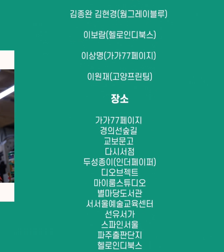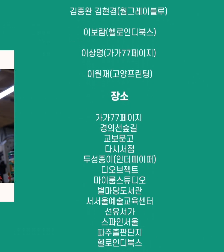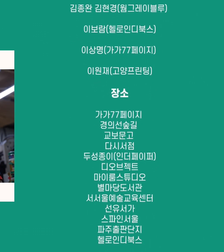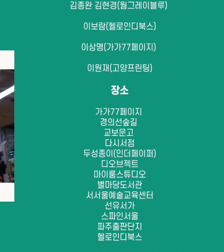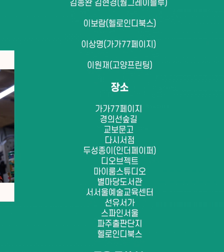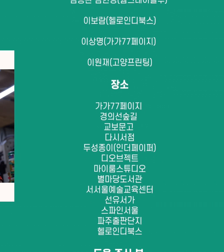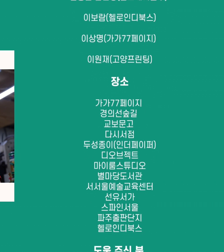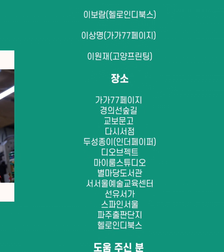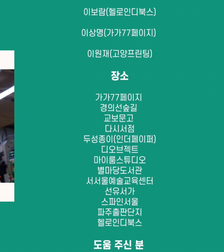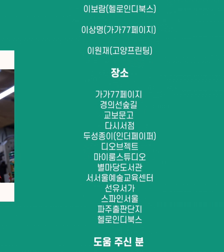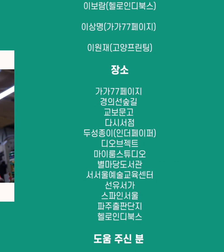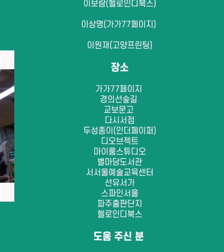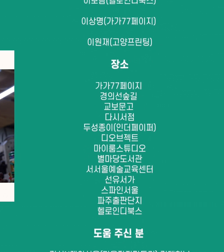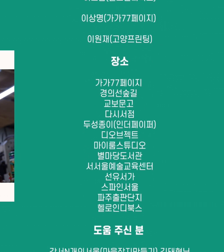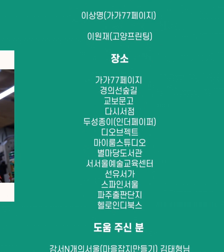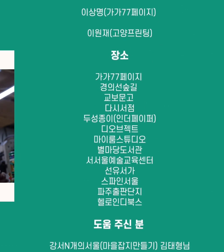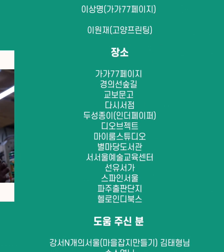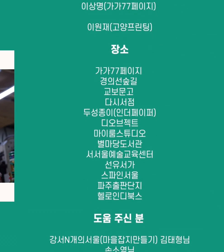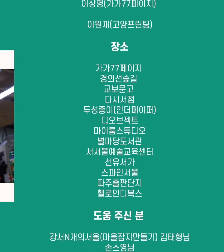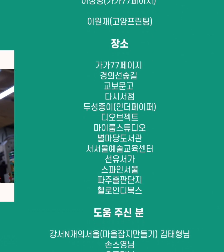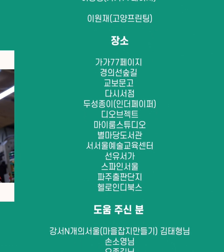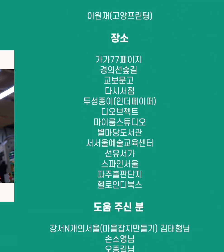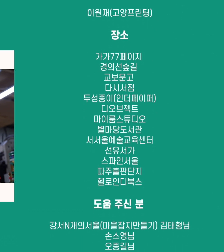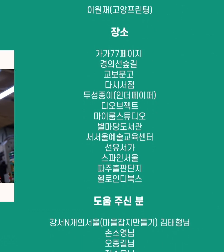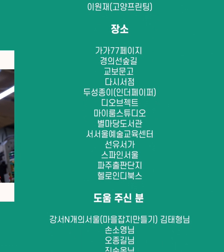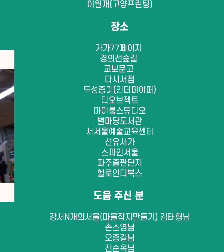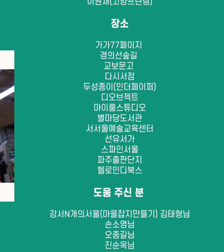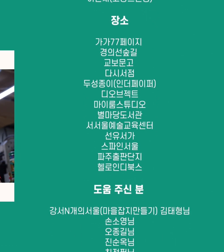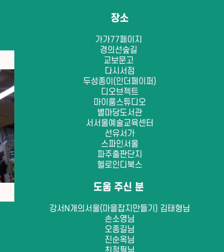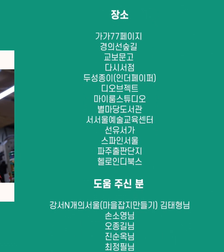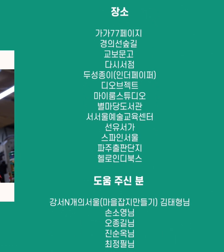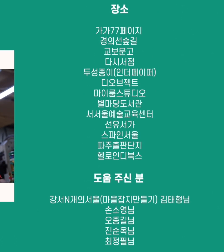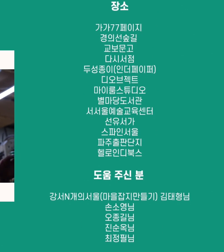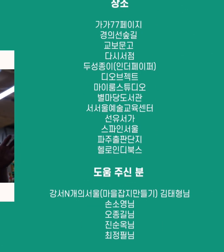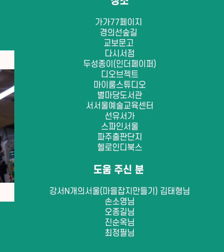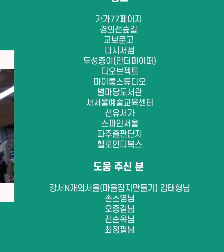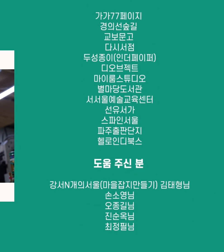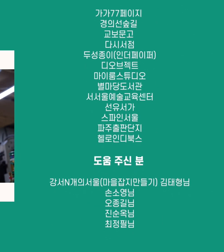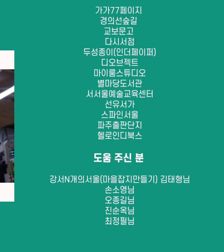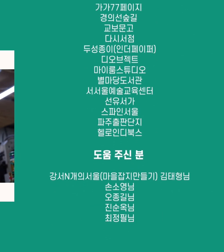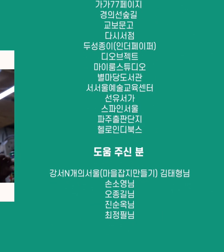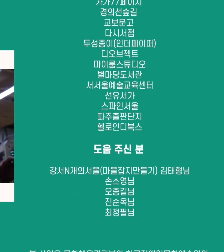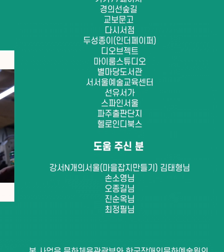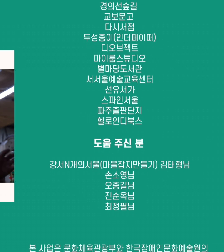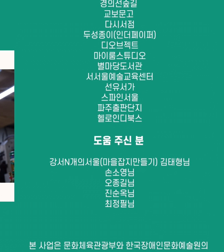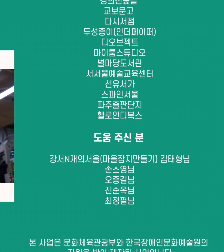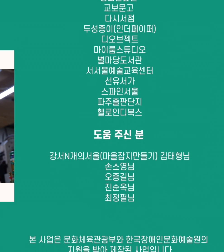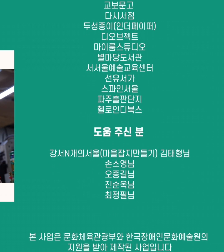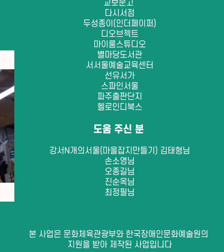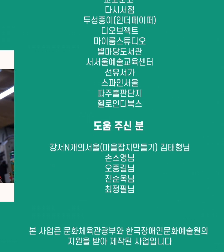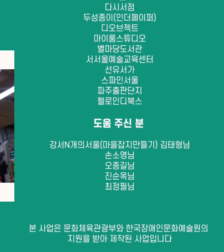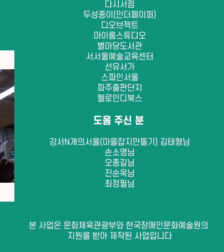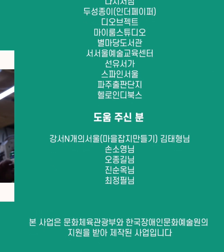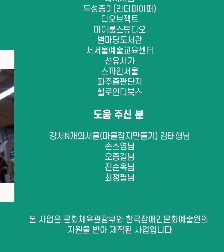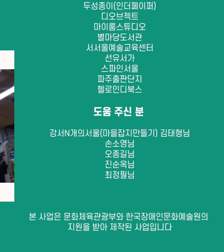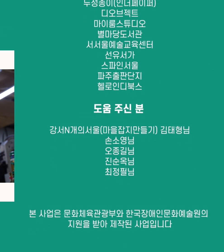뭐 특이하게 하고 싶다 그러면 이제 자기의 그 맞춰서 자기가 뭐 파란색을 좋아하는 사람은 좀 파랗게 많이 가고